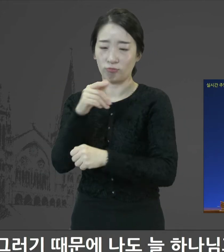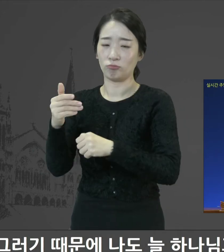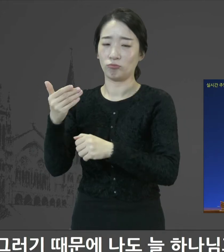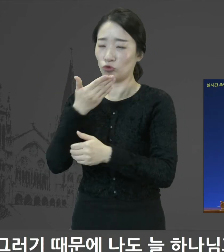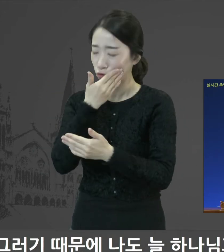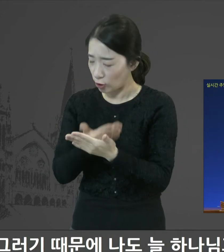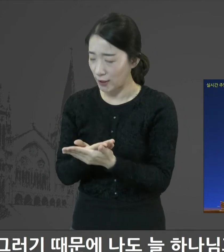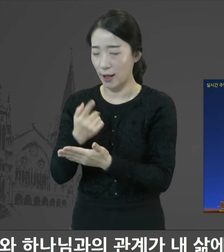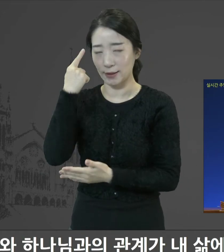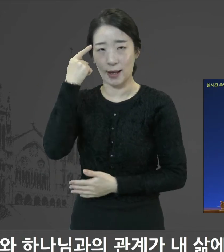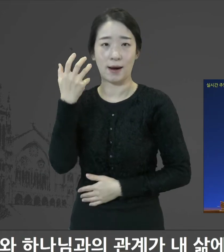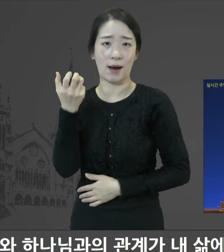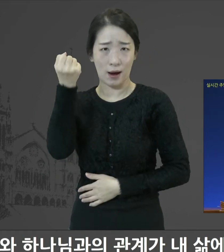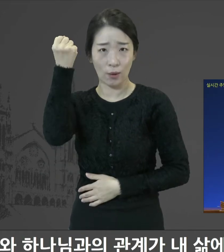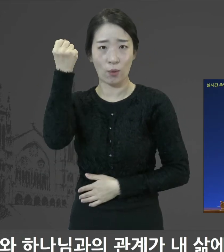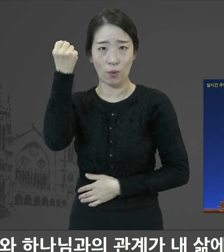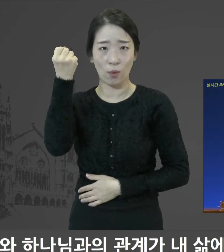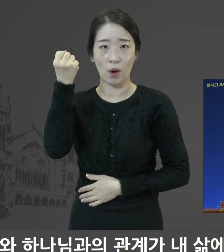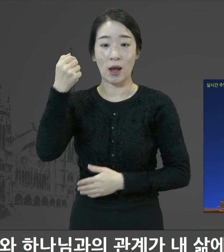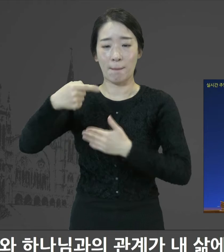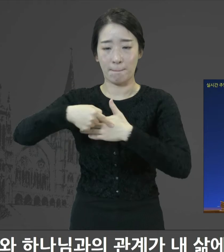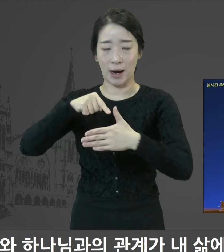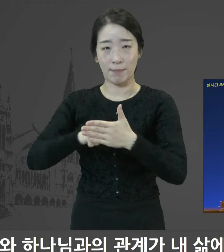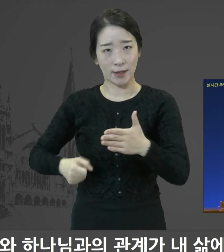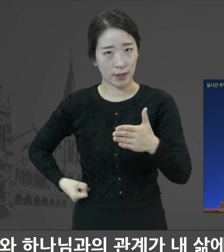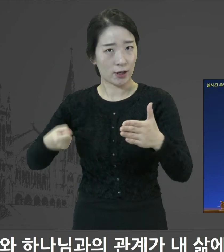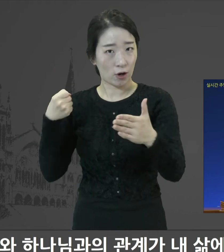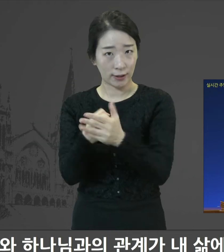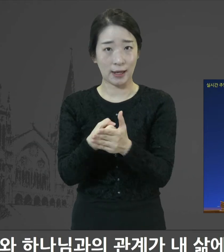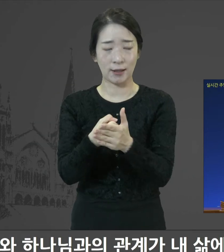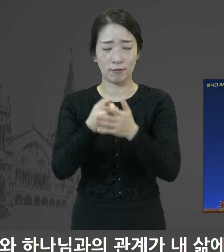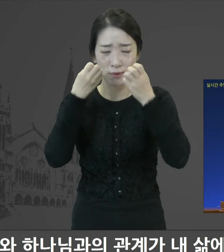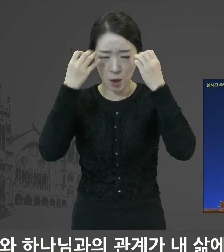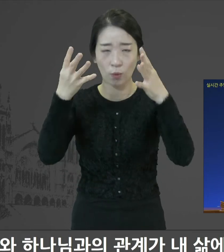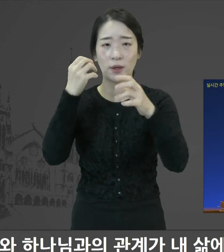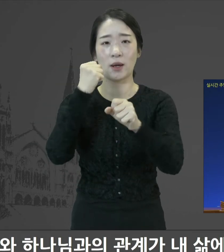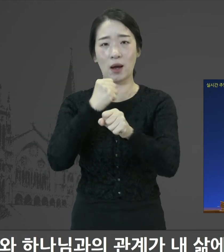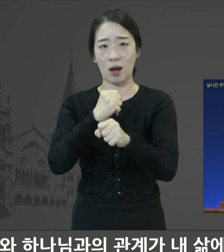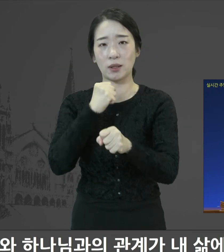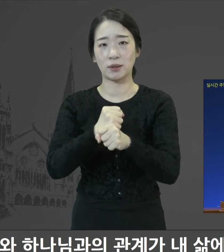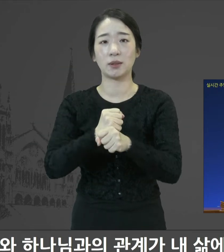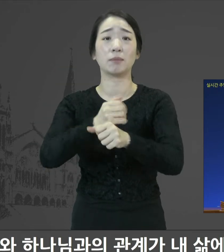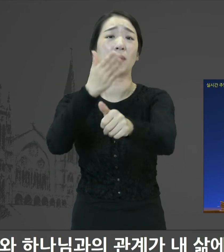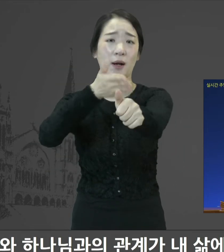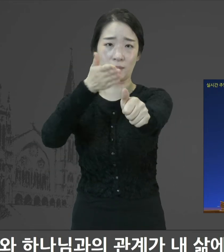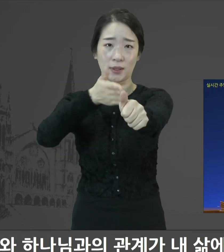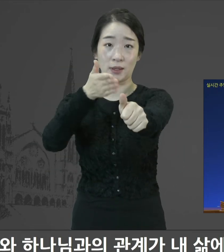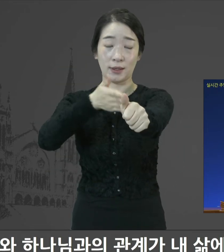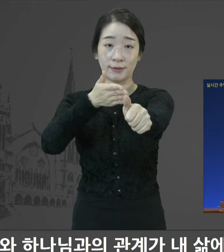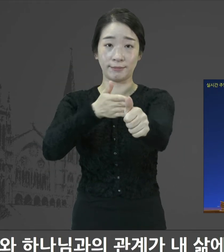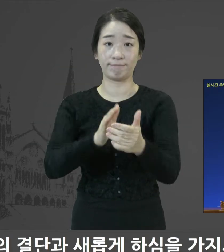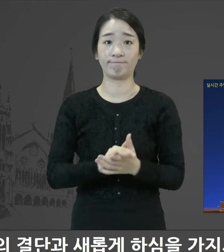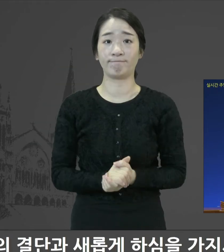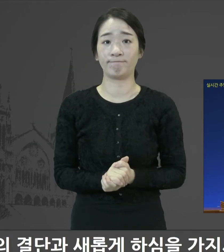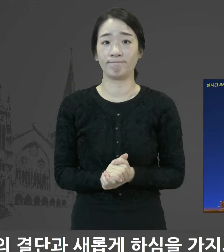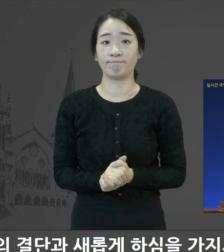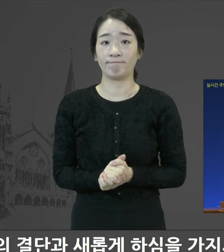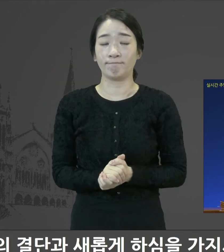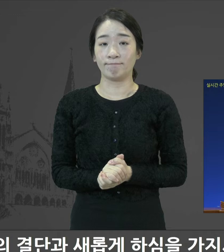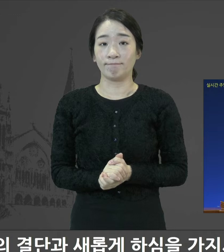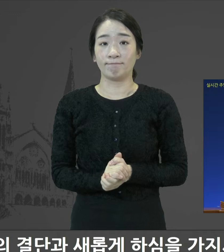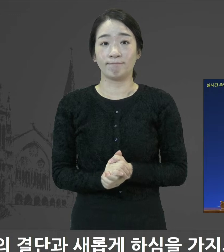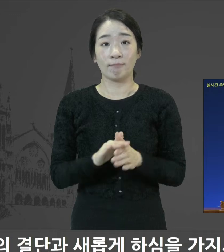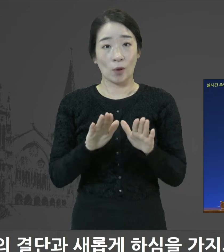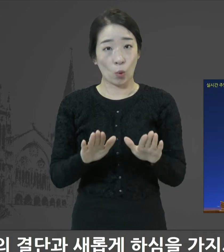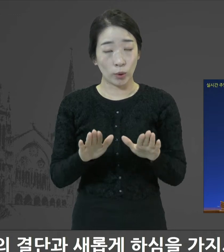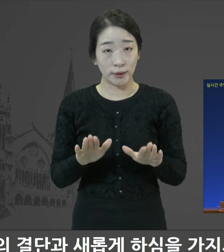마음의 결단과 마음의 새롭게 하심을 가지셔야 한다는 뜻입니다. 자, 본문의 이제 세